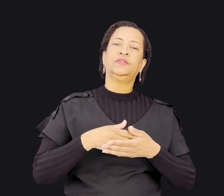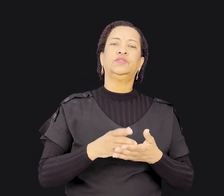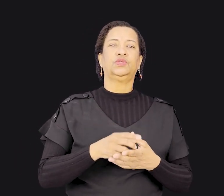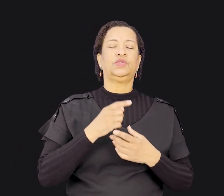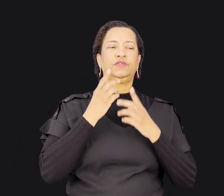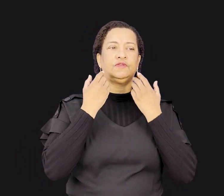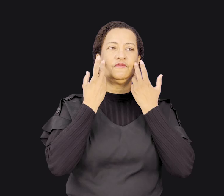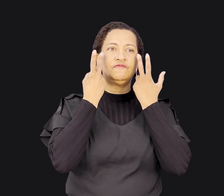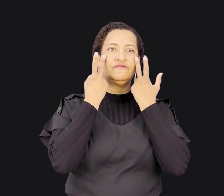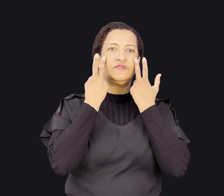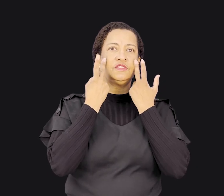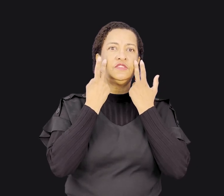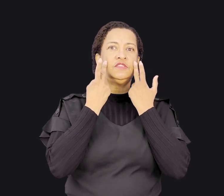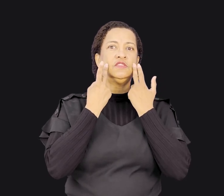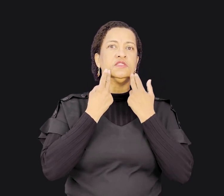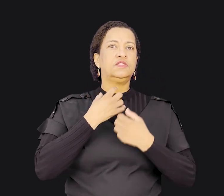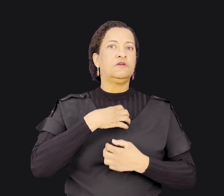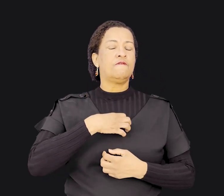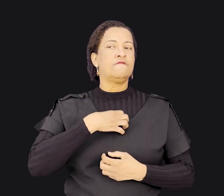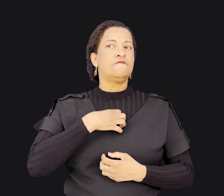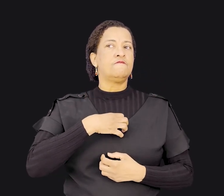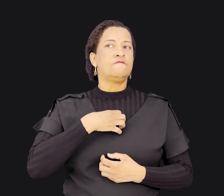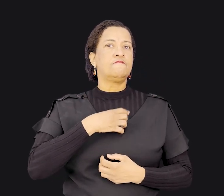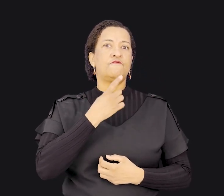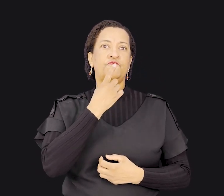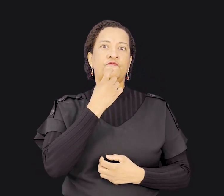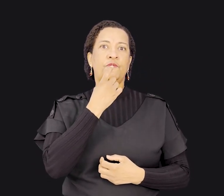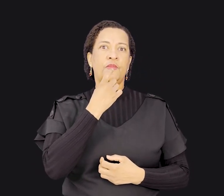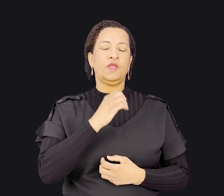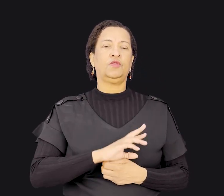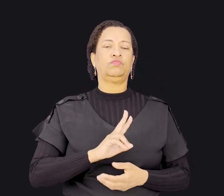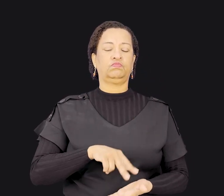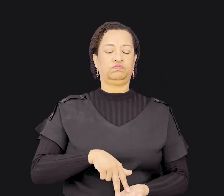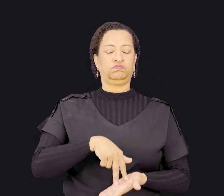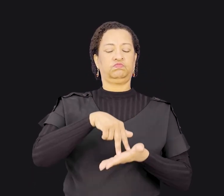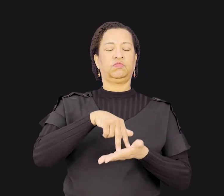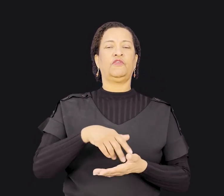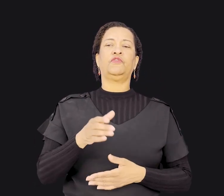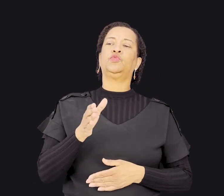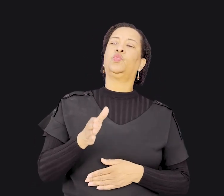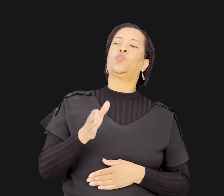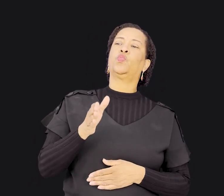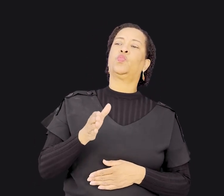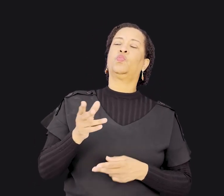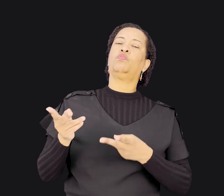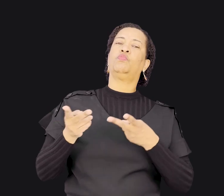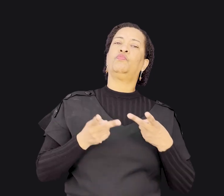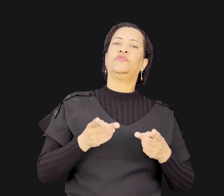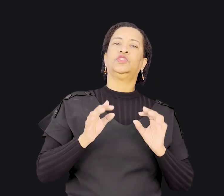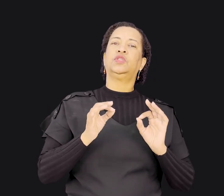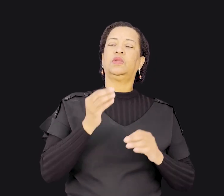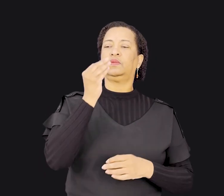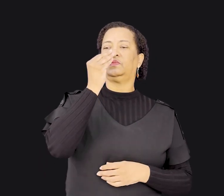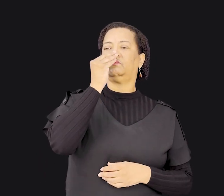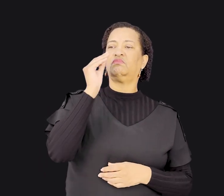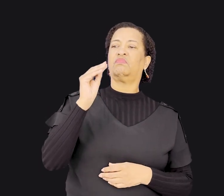estava vermelho de tanta raiva. O homem não se levantou, não cumprimentou as visitas, até as ignorou e